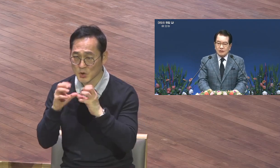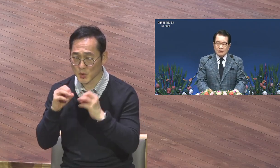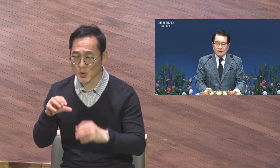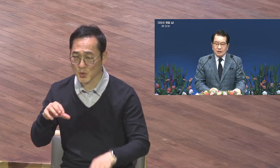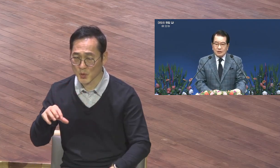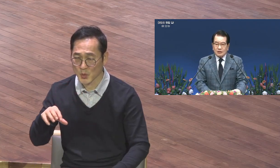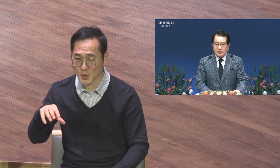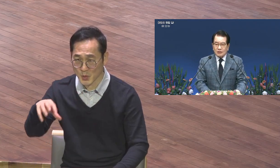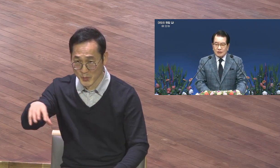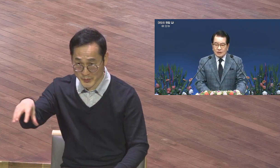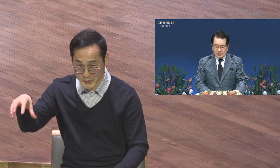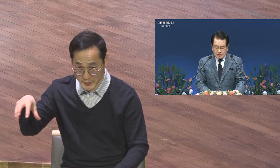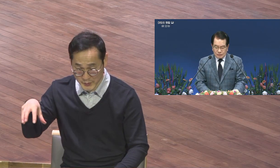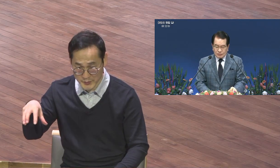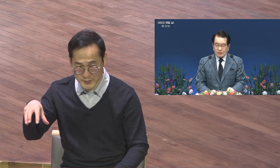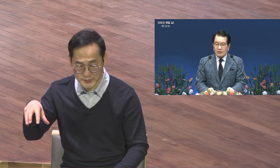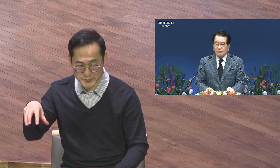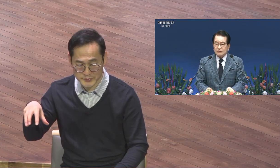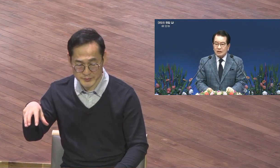우리